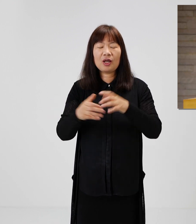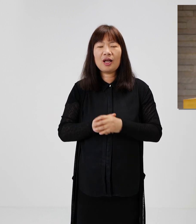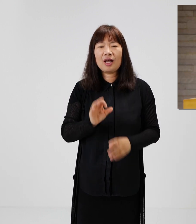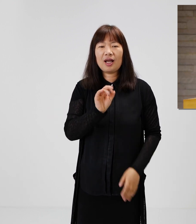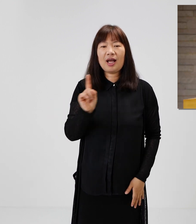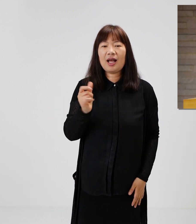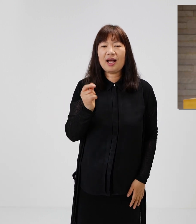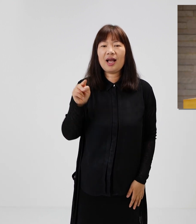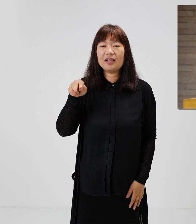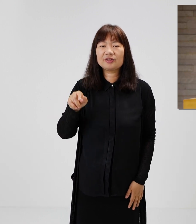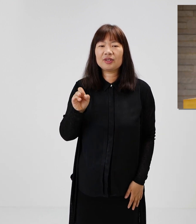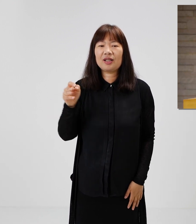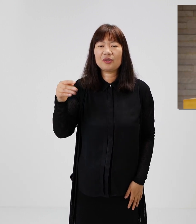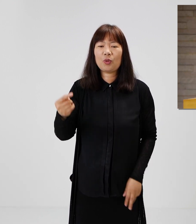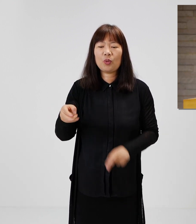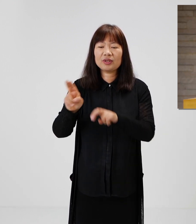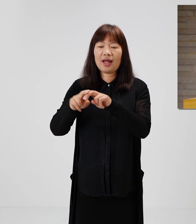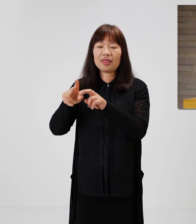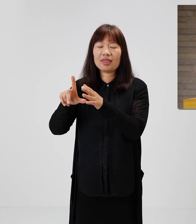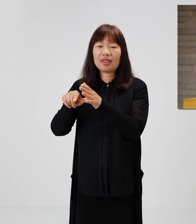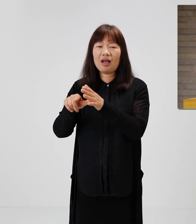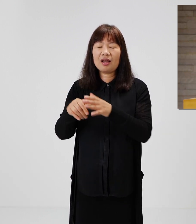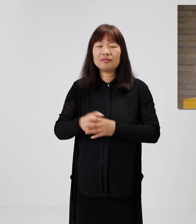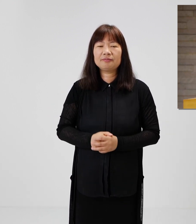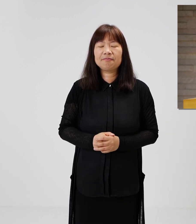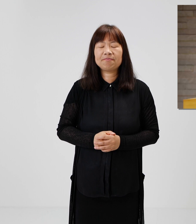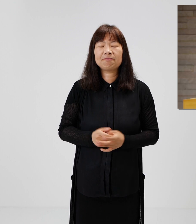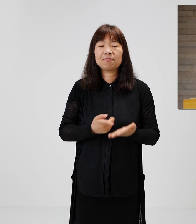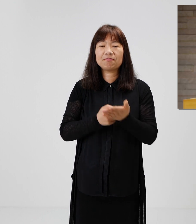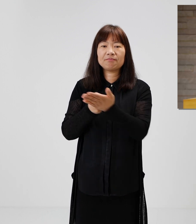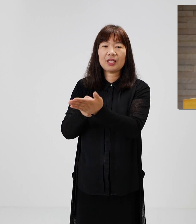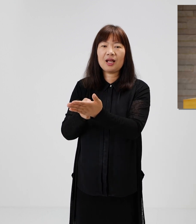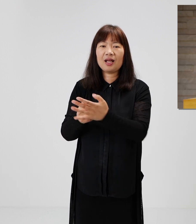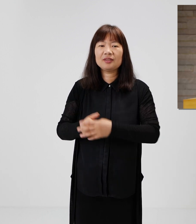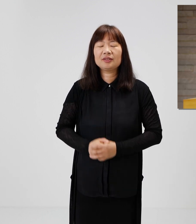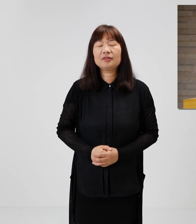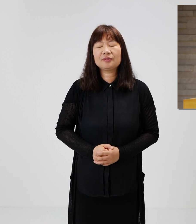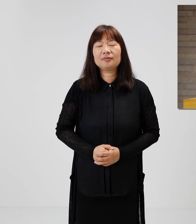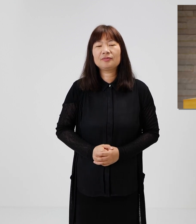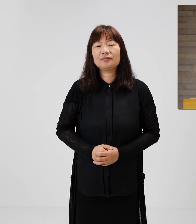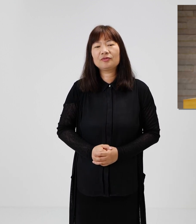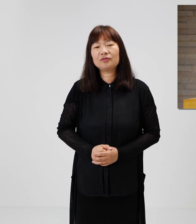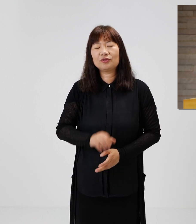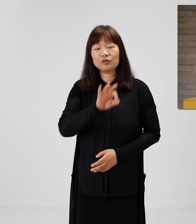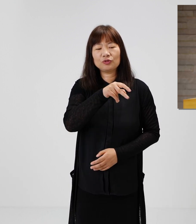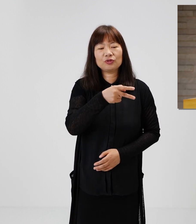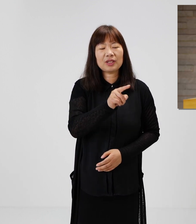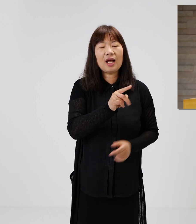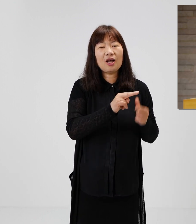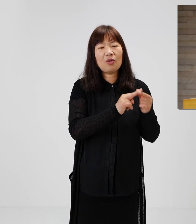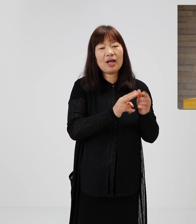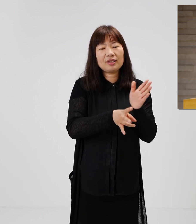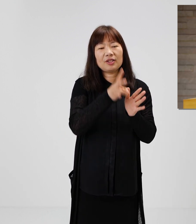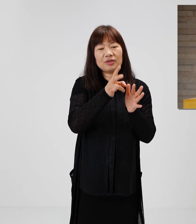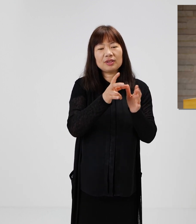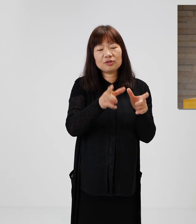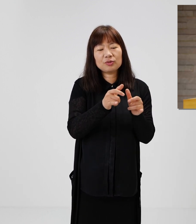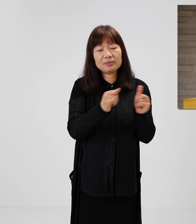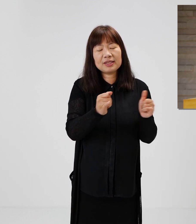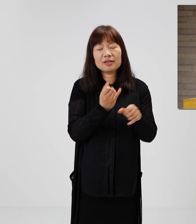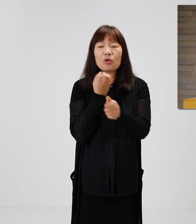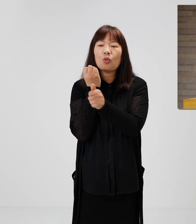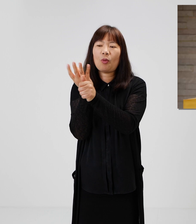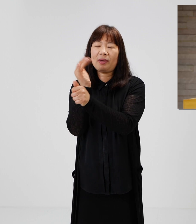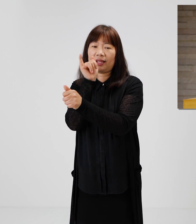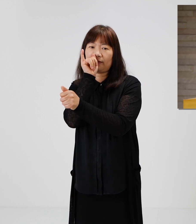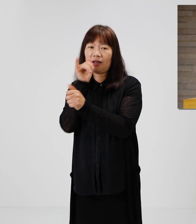아수에로가 즉위할 때 그들이 글을 올려 유다와 예루살렘 주민을 뭐 했다고 돼 있죠? 고발했다고 돼 있어요.